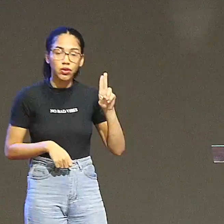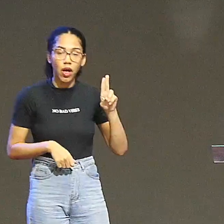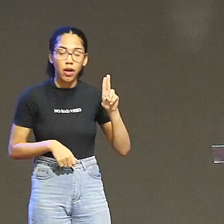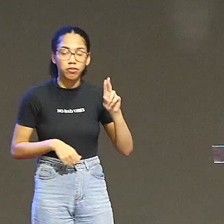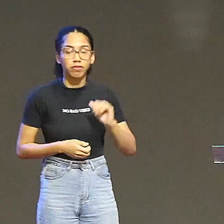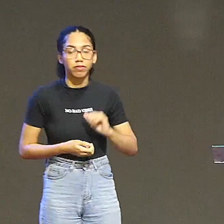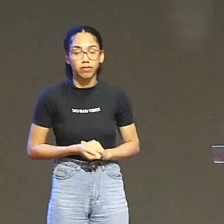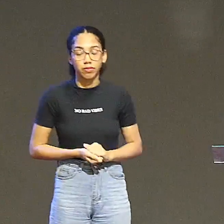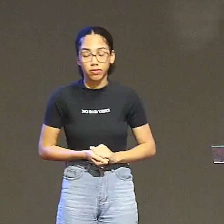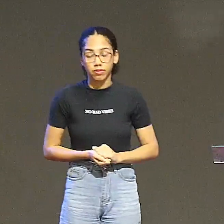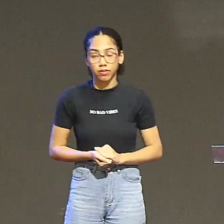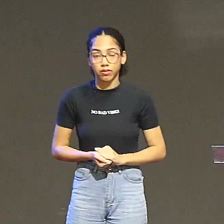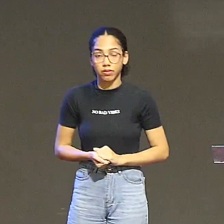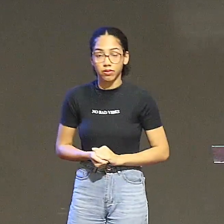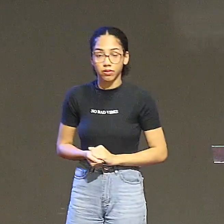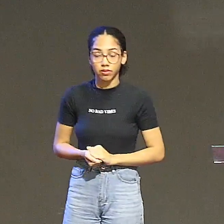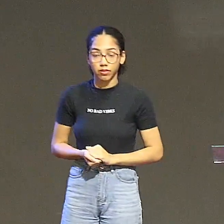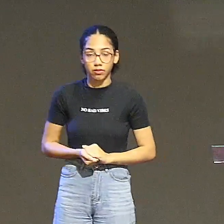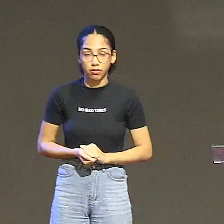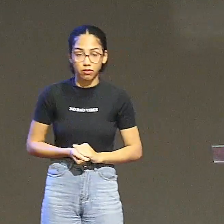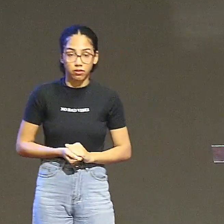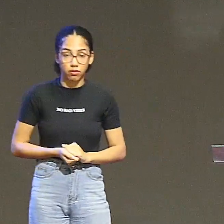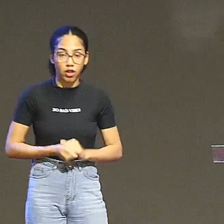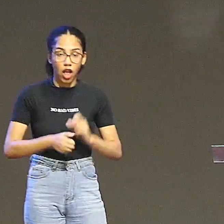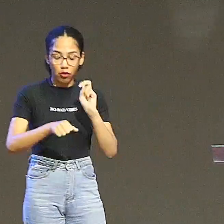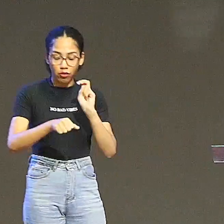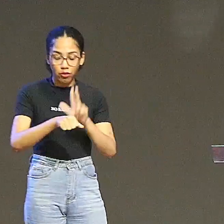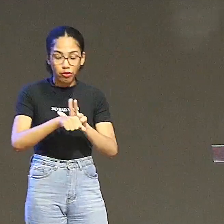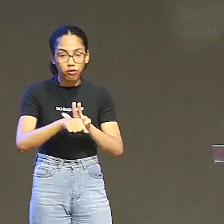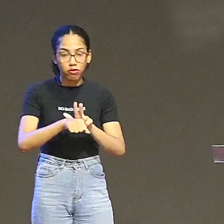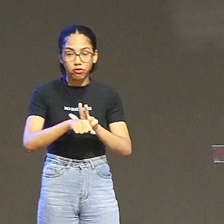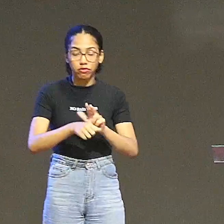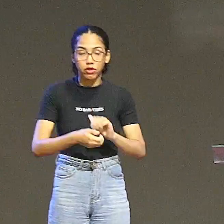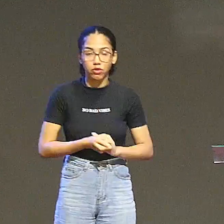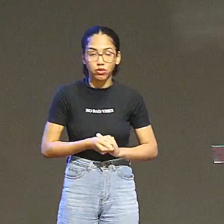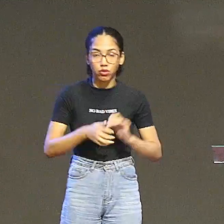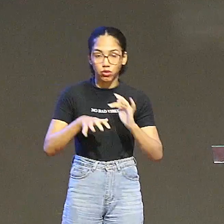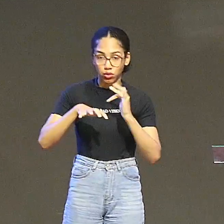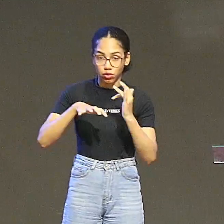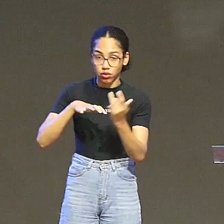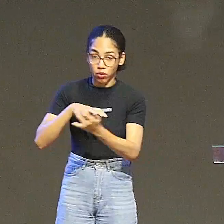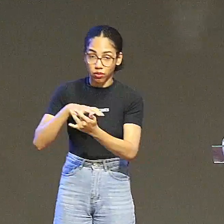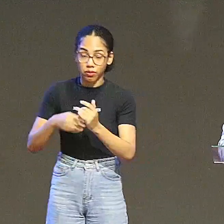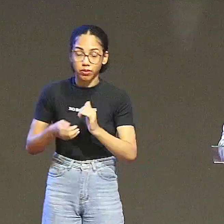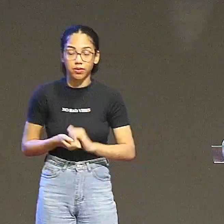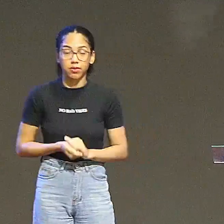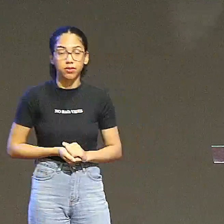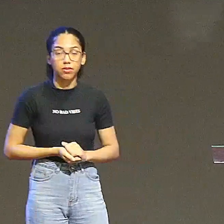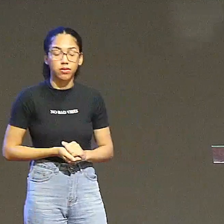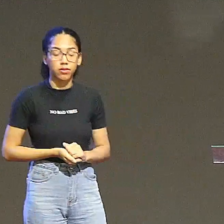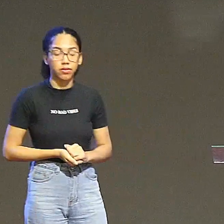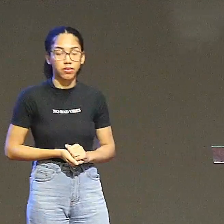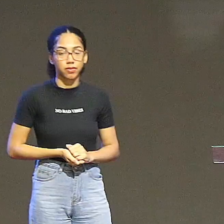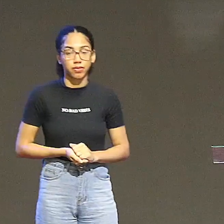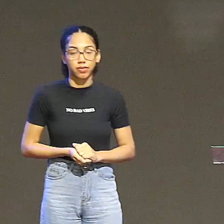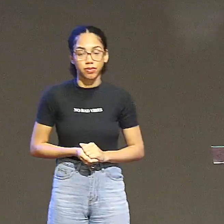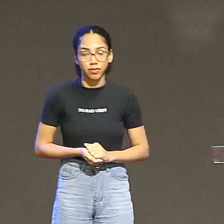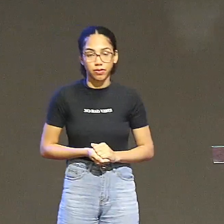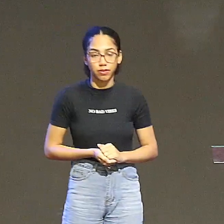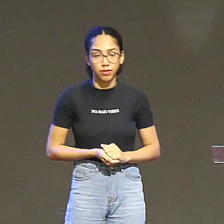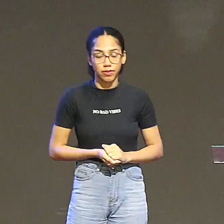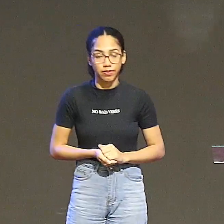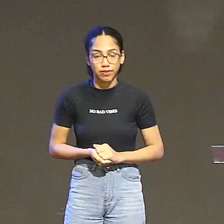eu vi um vídeo depois me mandaram também esse vídeo acho que os crentes viram bastante esse vídeo que é de um